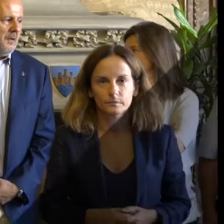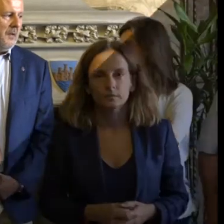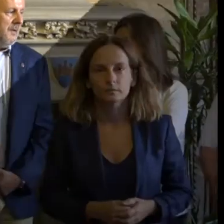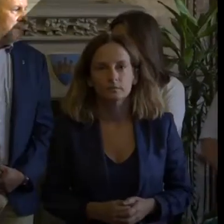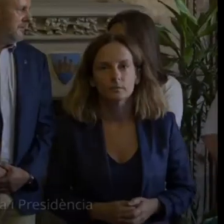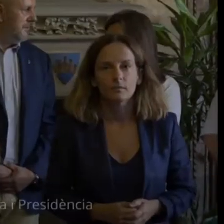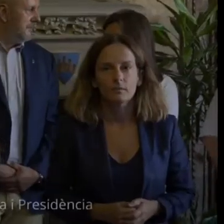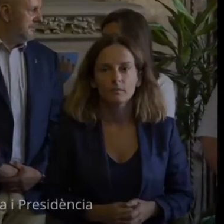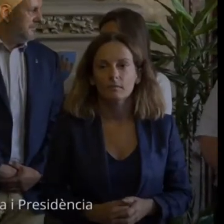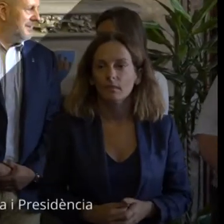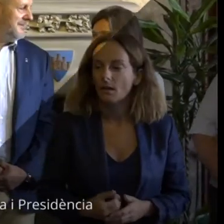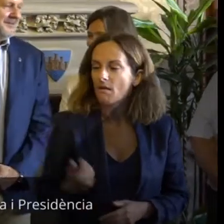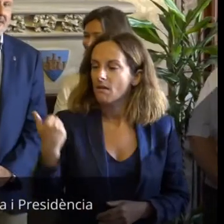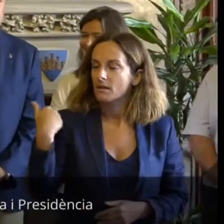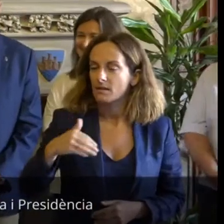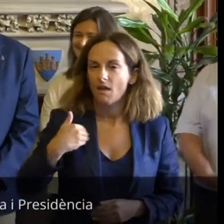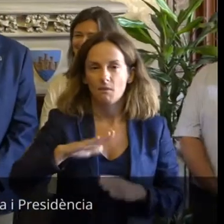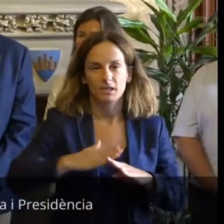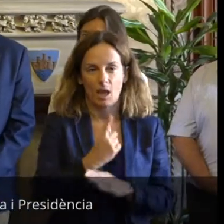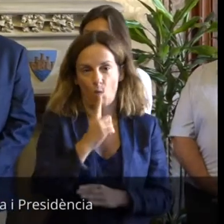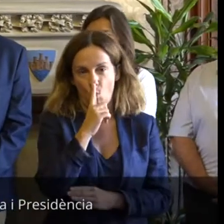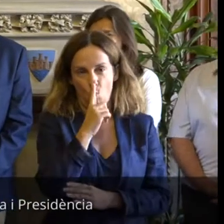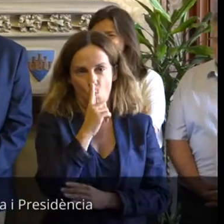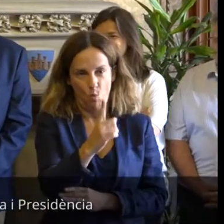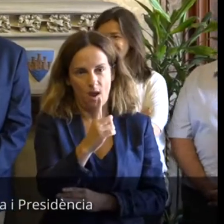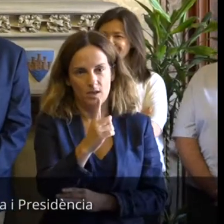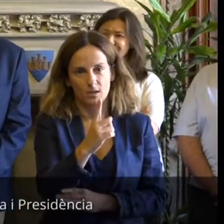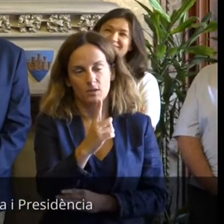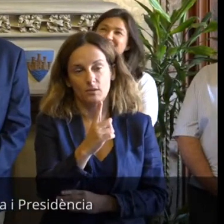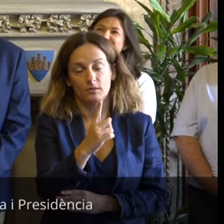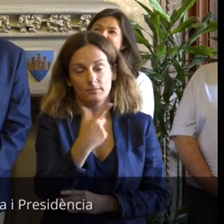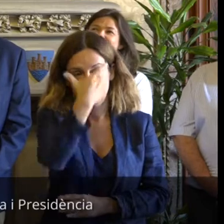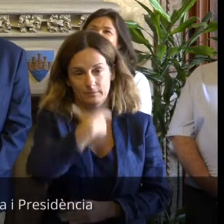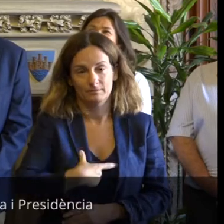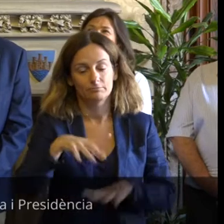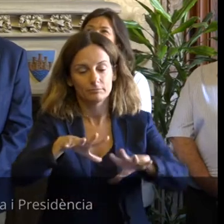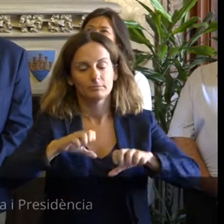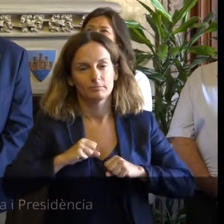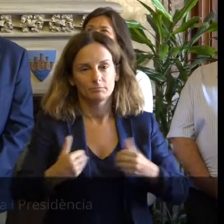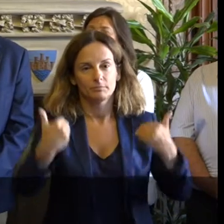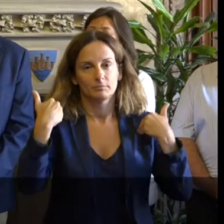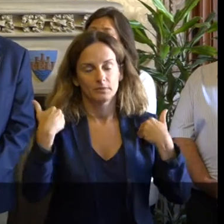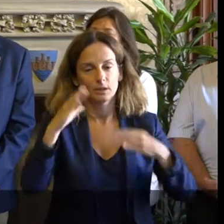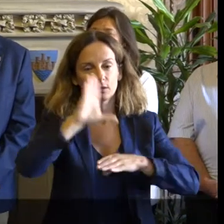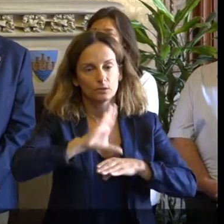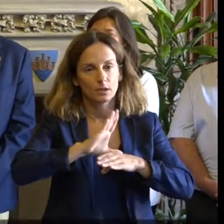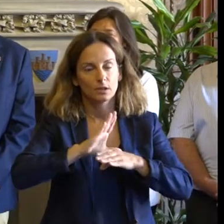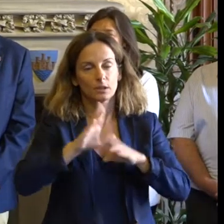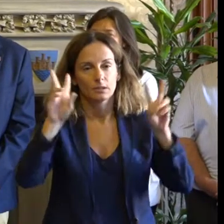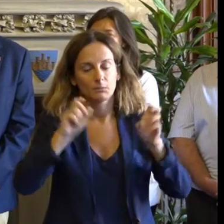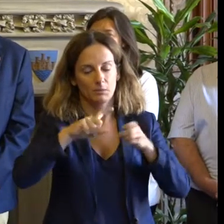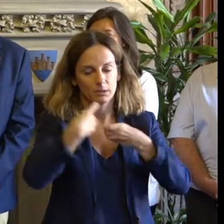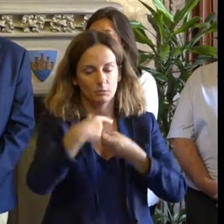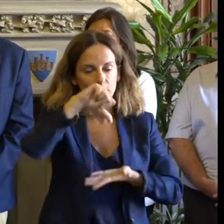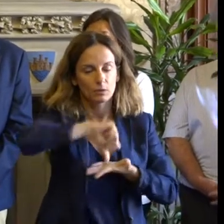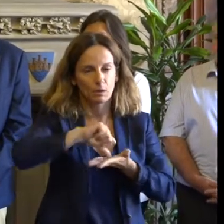Fa ara un any és que Bosxerra va assumir les competències d'aquesta Conselleria de Participació Ciutadana i Presidència. Un